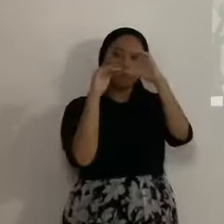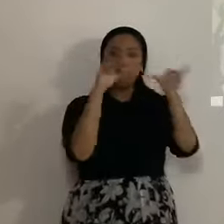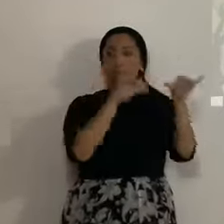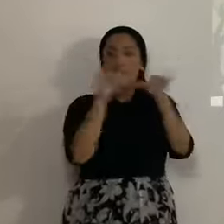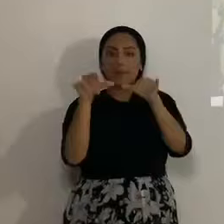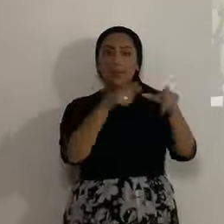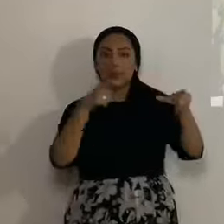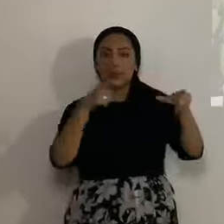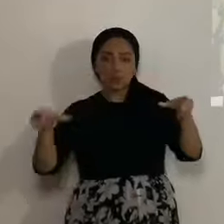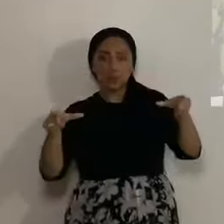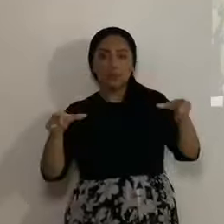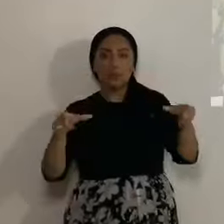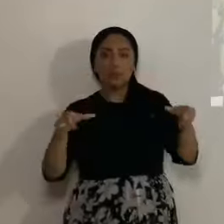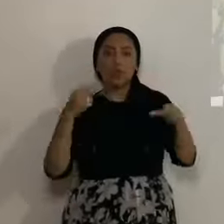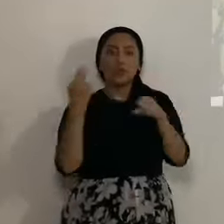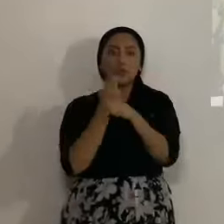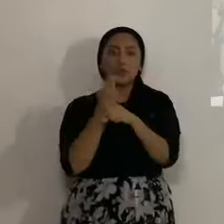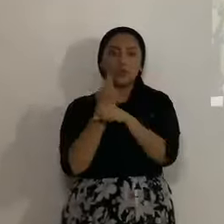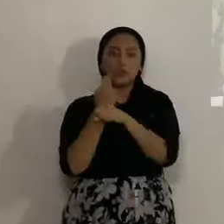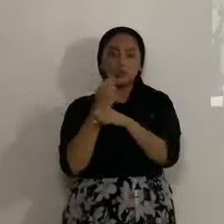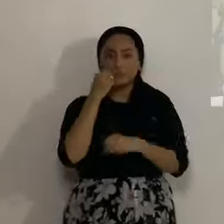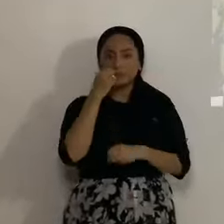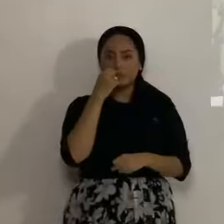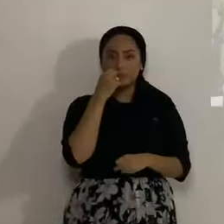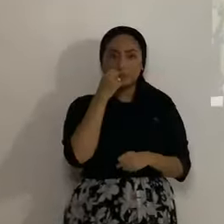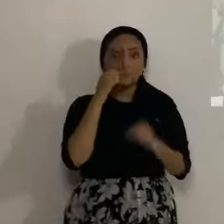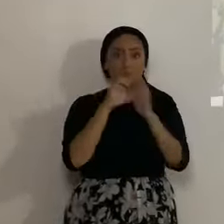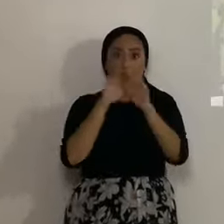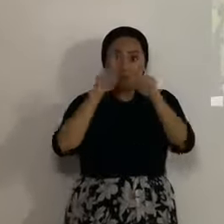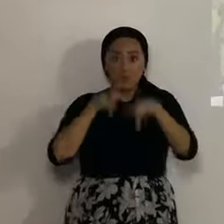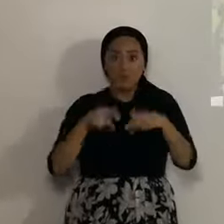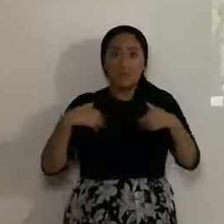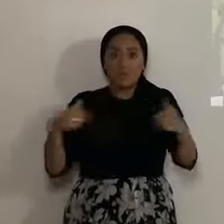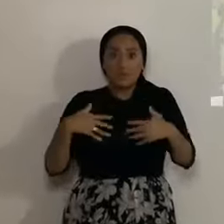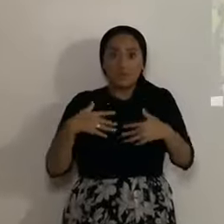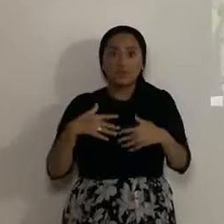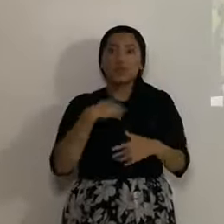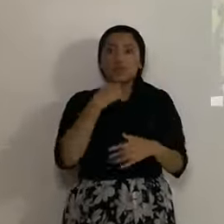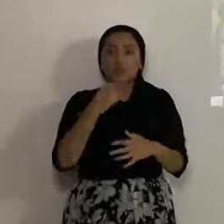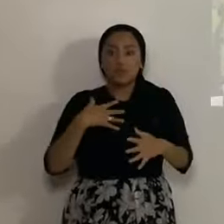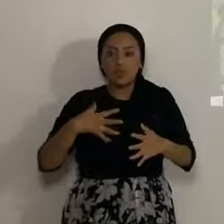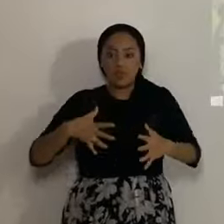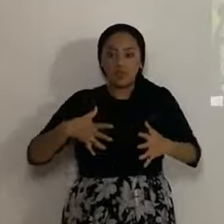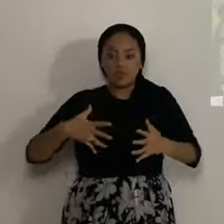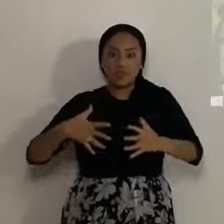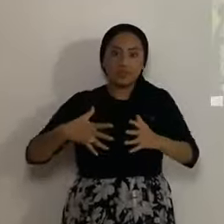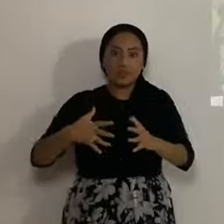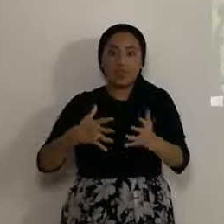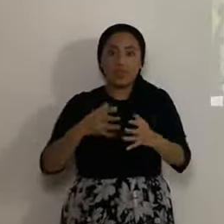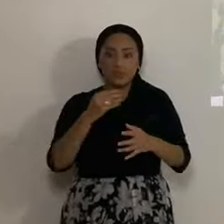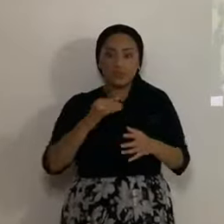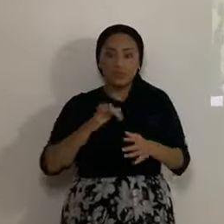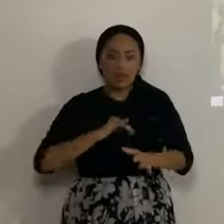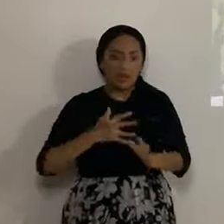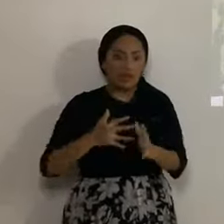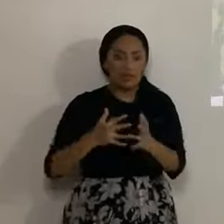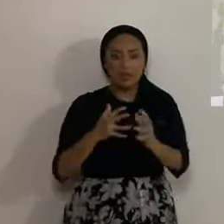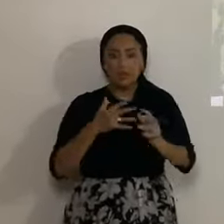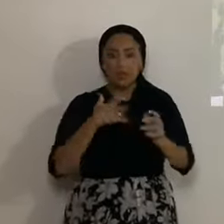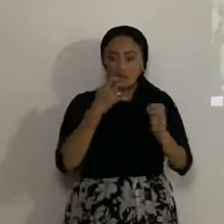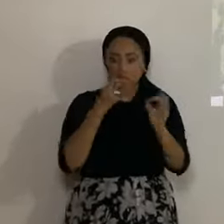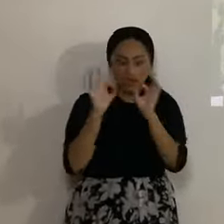mismo lenguaje que lo utilizó al enviarlos. O una persona que tiene miedo le tiembla la voz y dice, este, yo, este, y